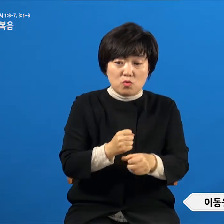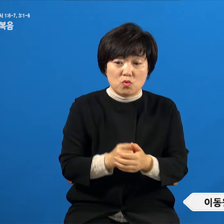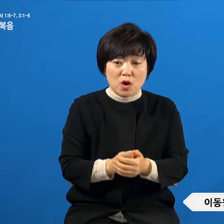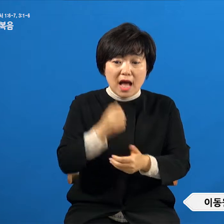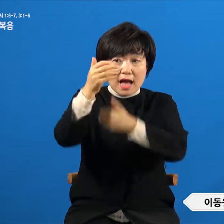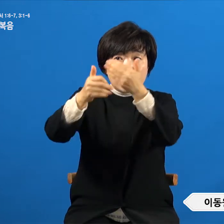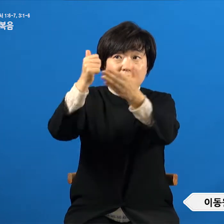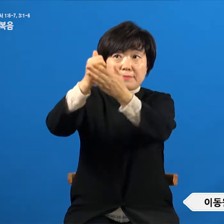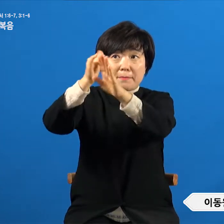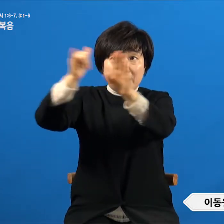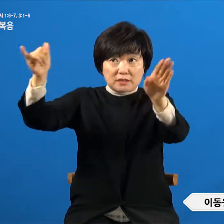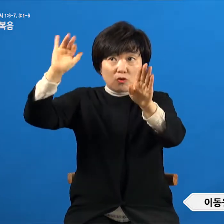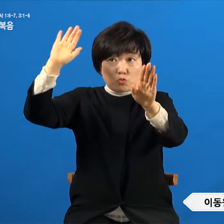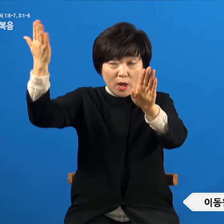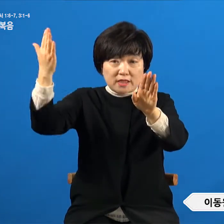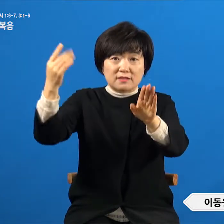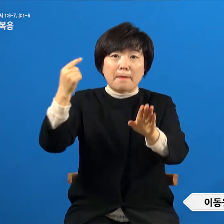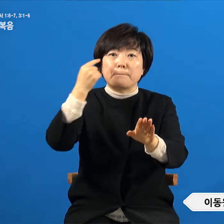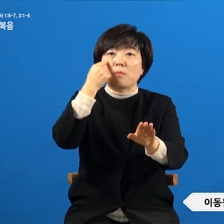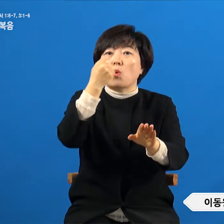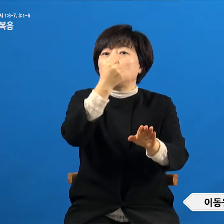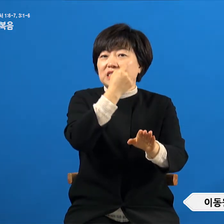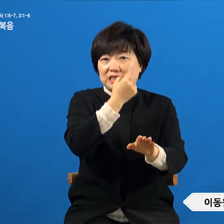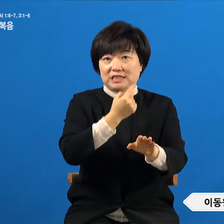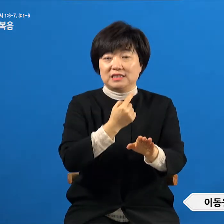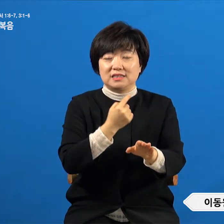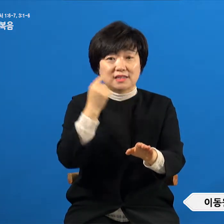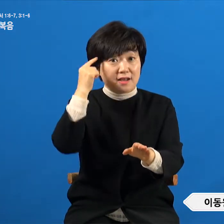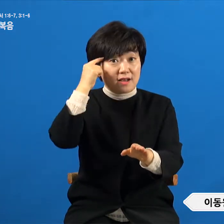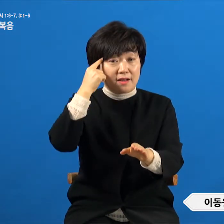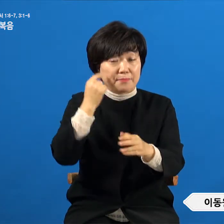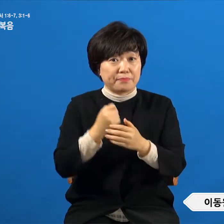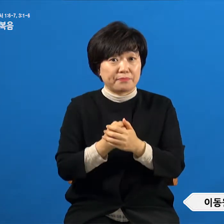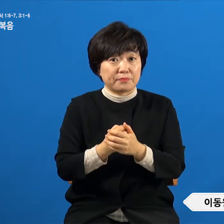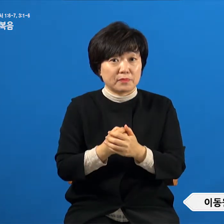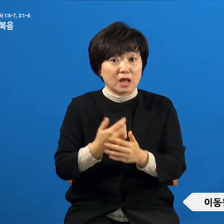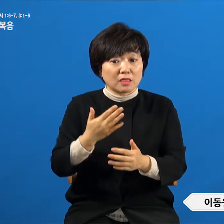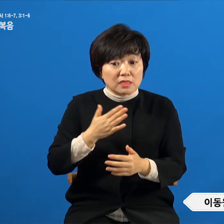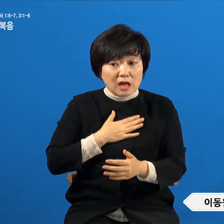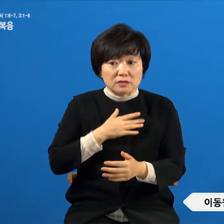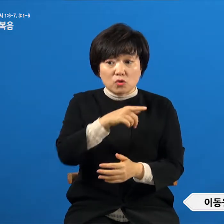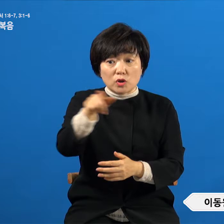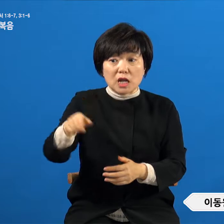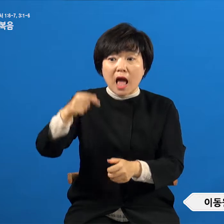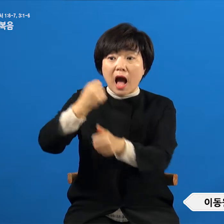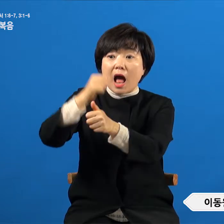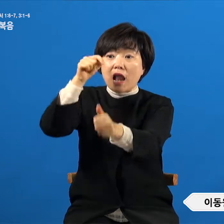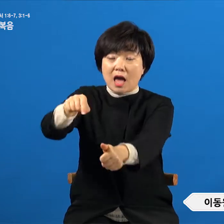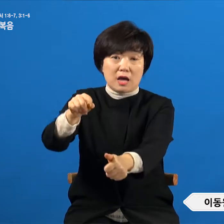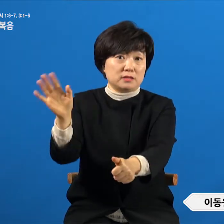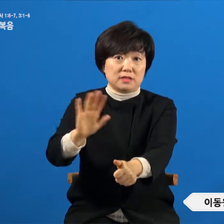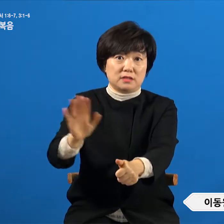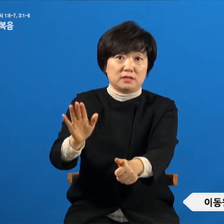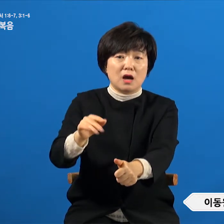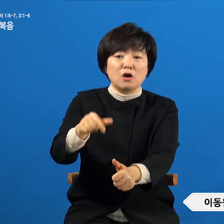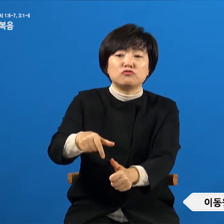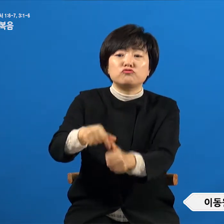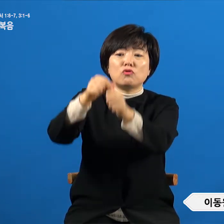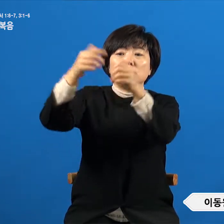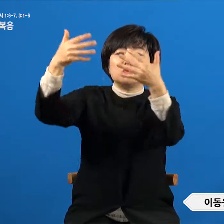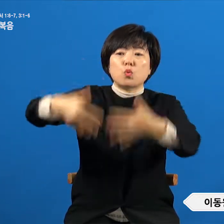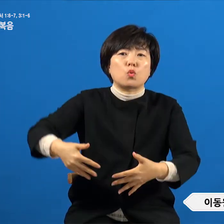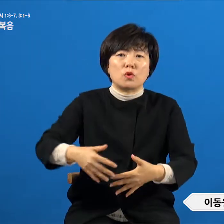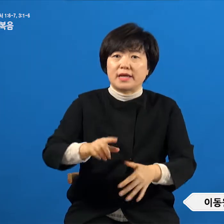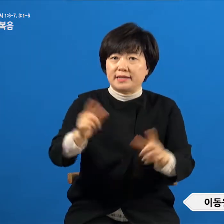하나님의 백성이 되는 표시라고 생각을 했단 말이죠. 표시. 네. 나는 그것을 요구하지 않았다. 그것이 구원의 조건이 될 수가